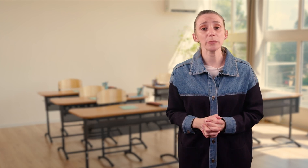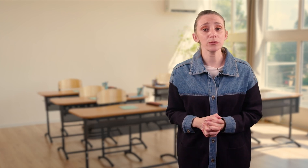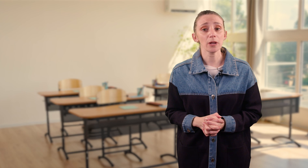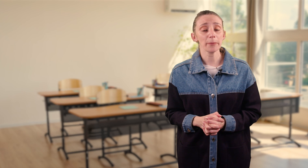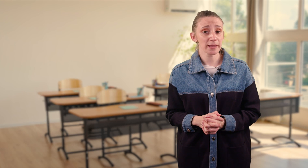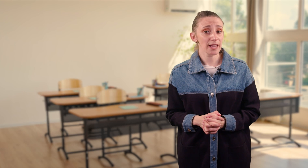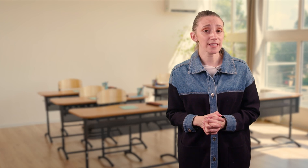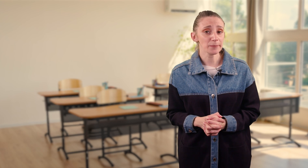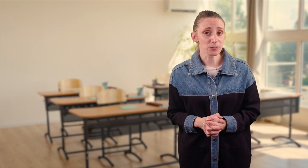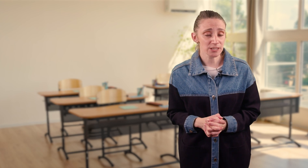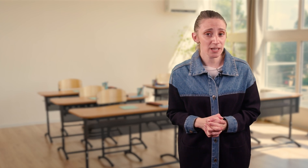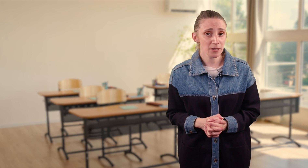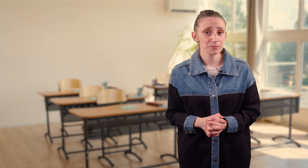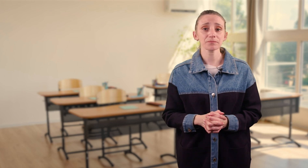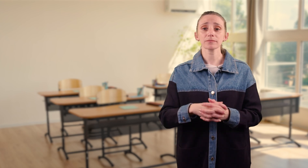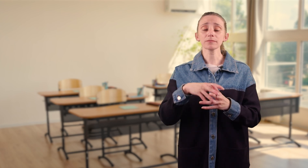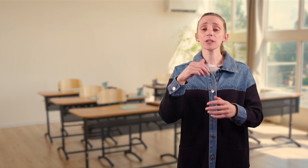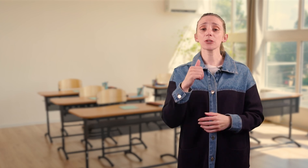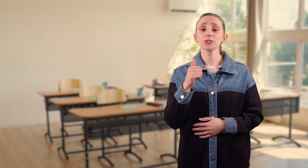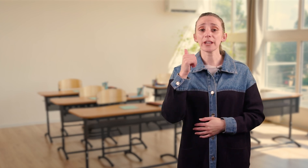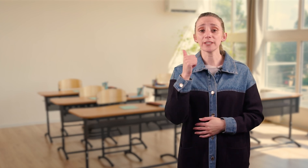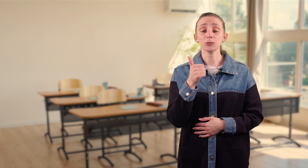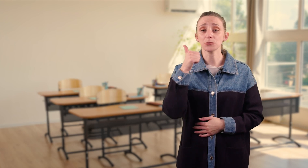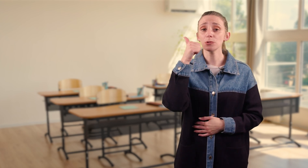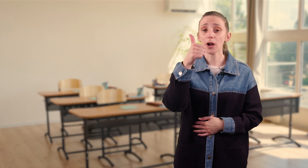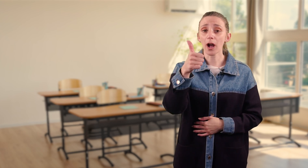pu bien également dire que j'avais du coup un